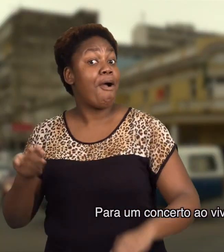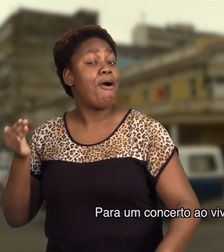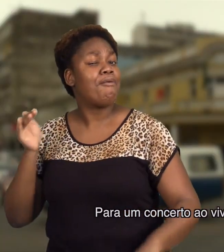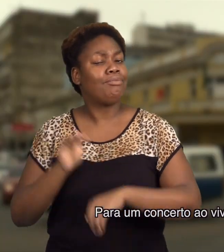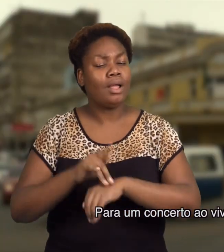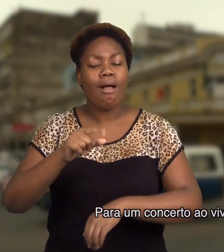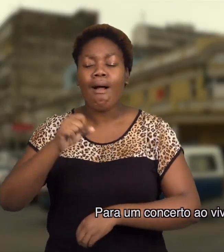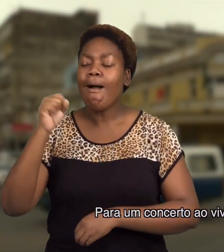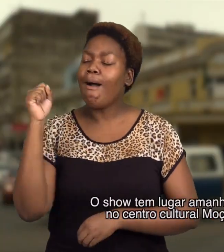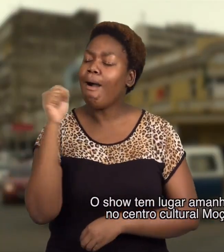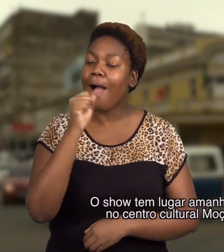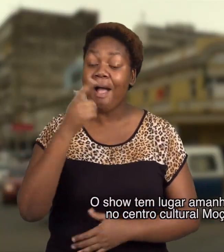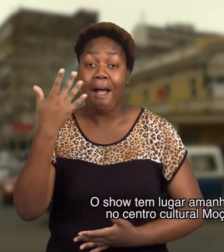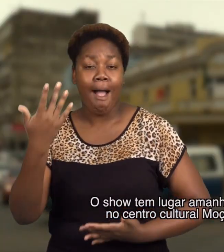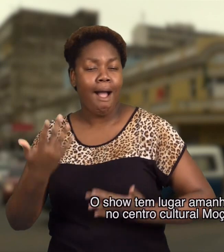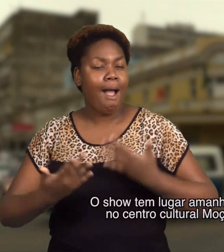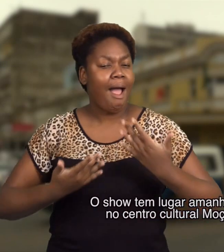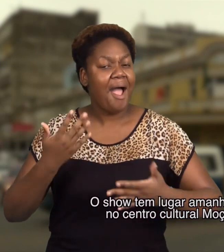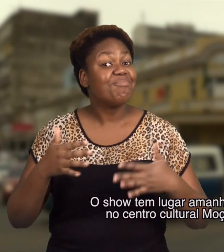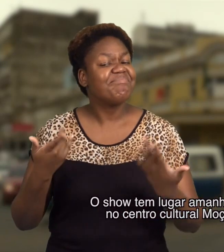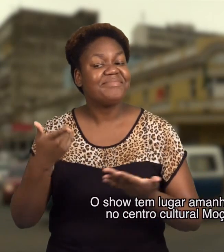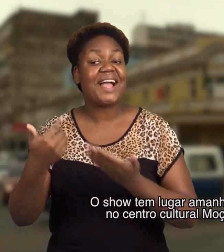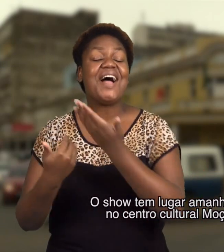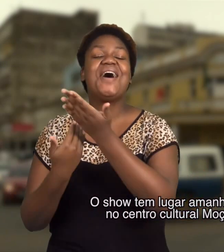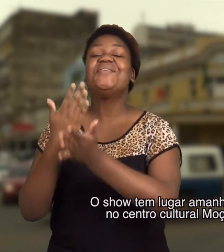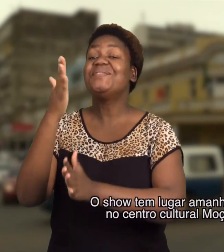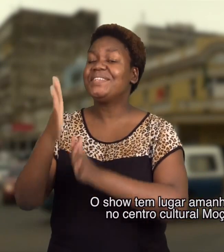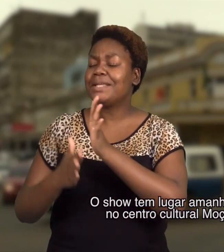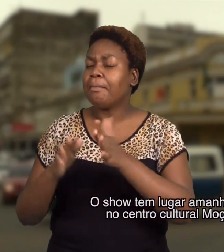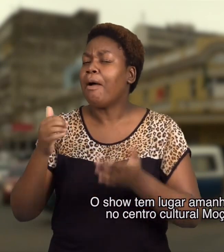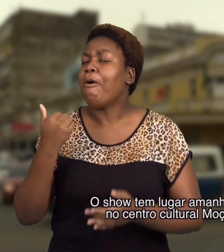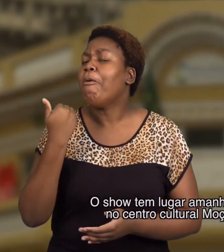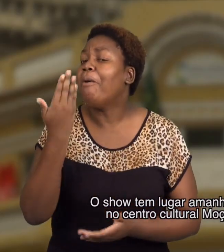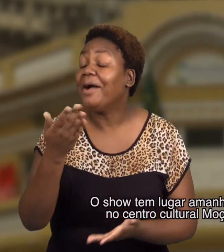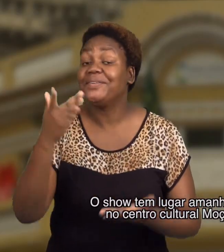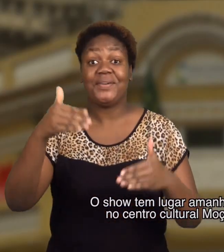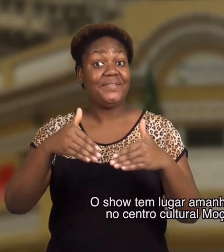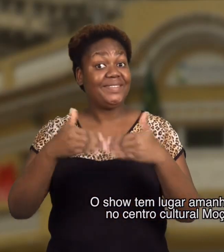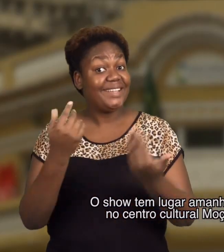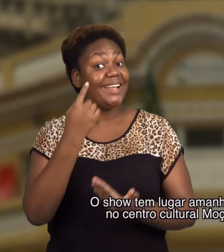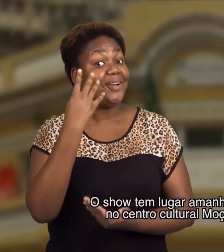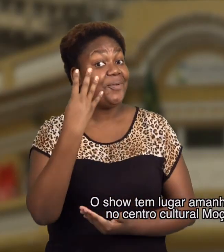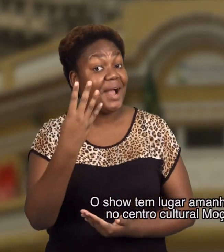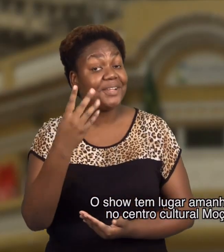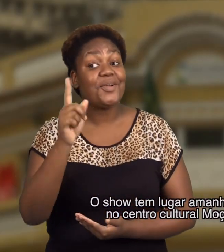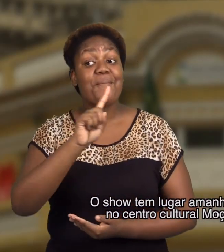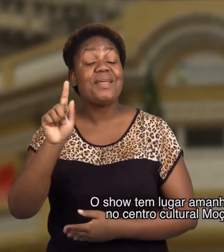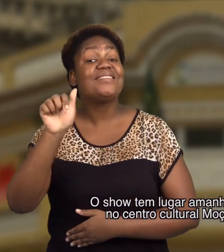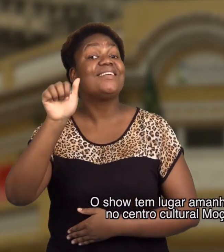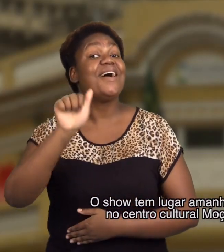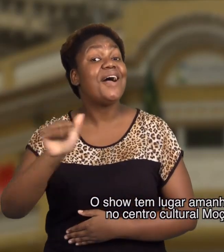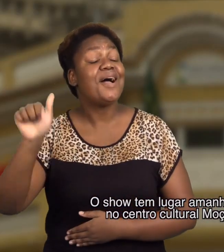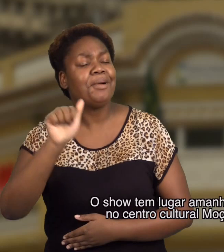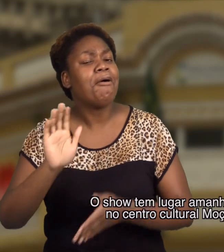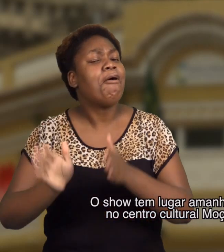à língua de sinais. O show tem lugar amanhã dia 4 de abril pelas 16 horas no Centro Cultural Moçambique Brasil